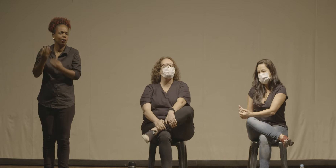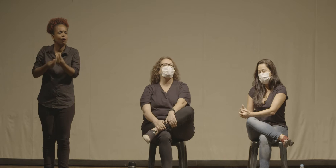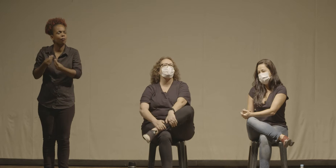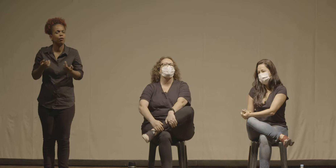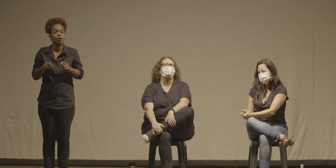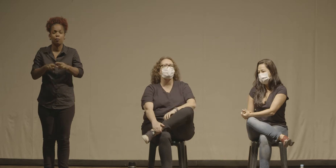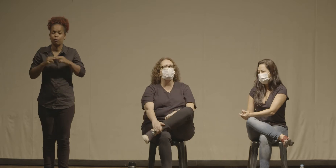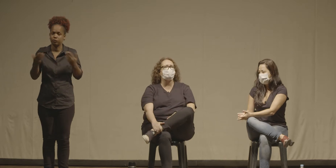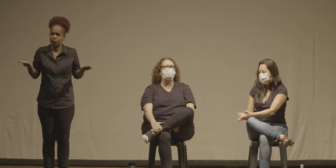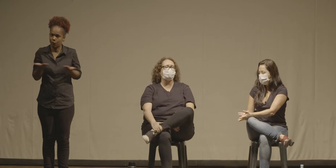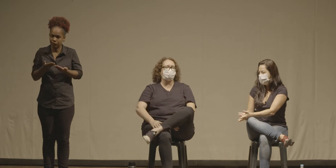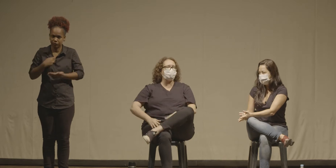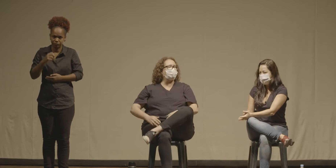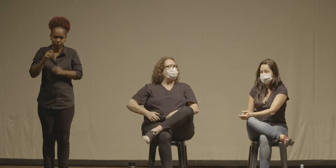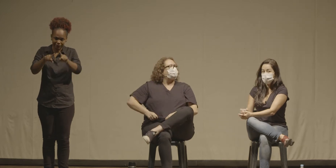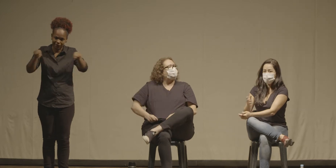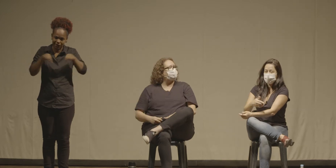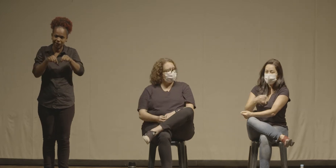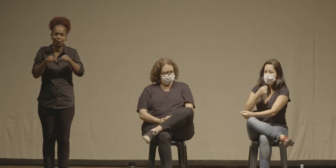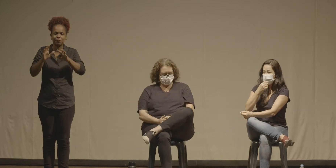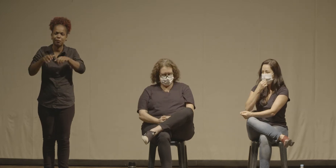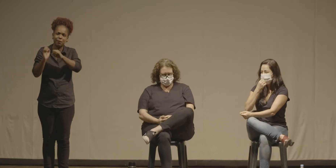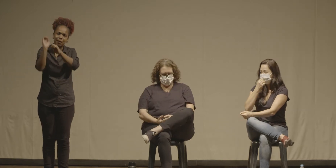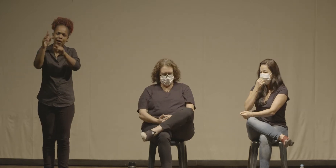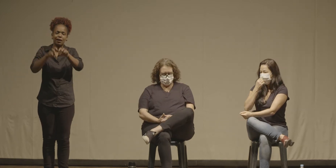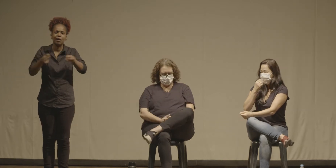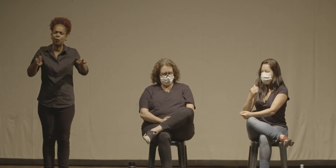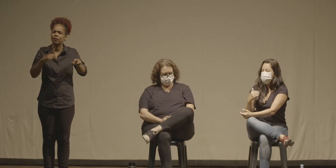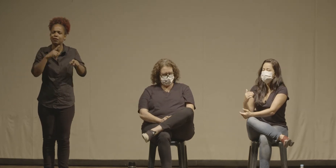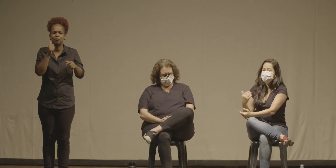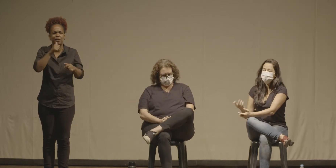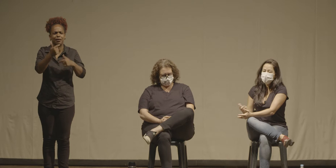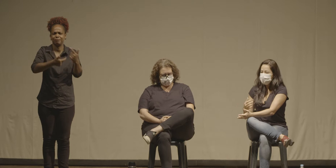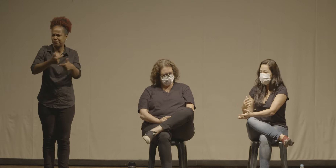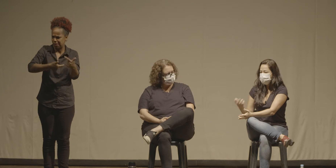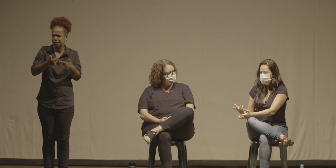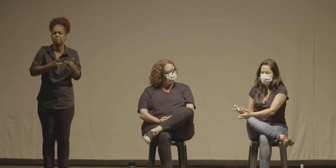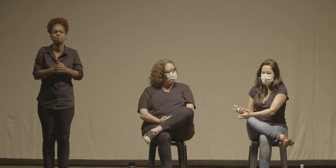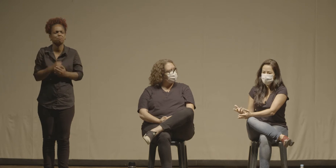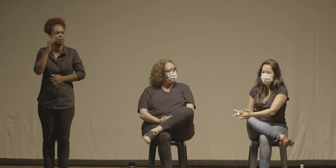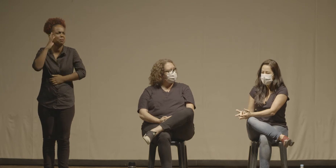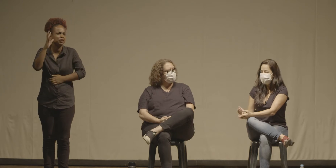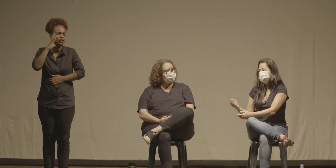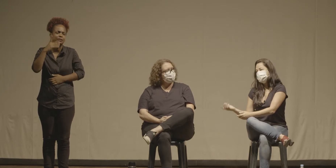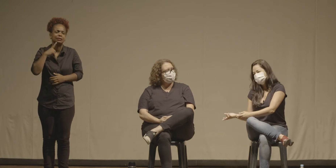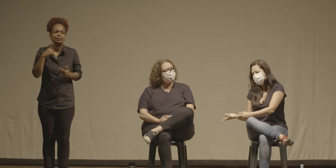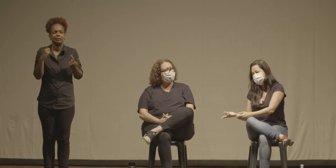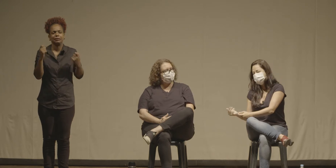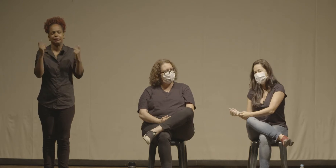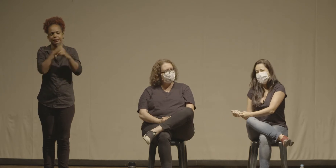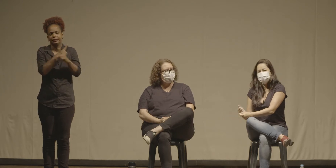Né? Porque hoje a gente vê uma mulher na quadra, uma mulher trabalhando, a gente imagina situações complicadas